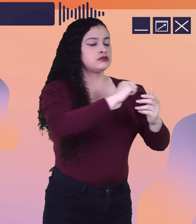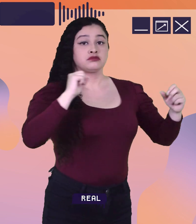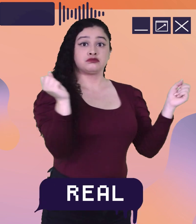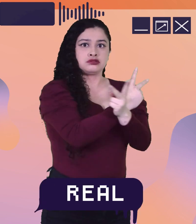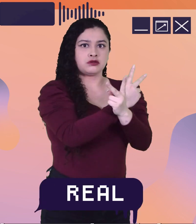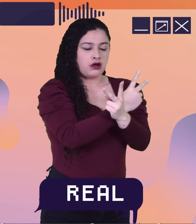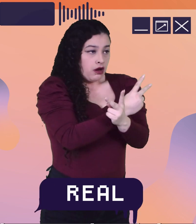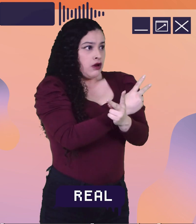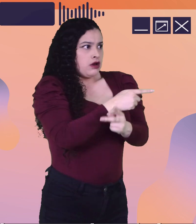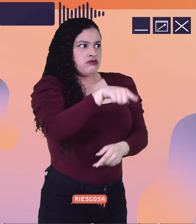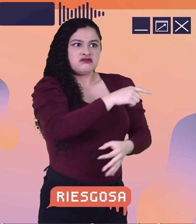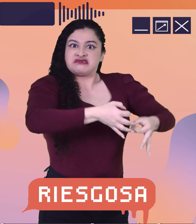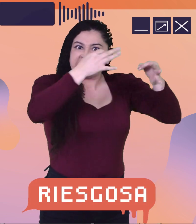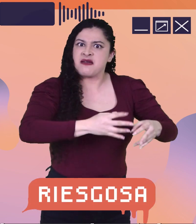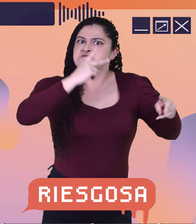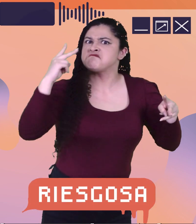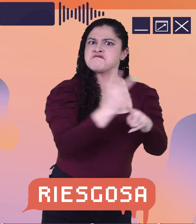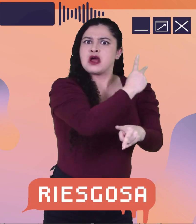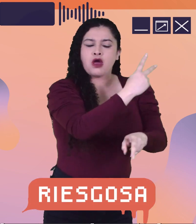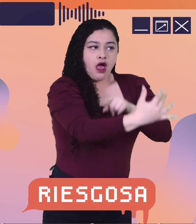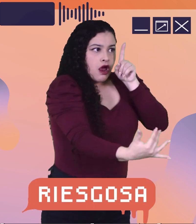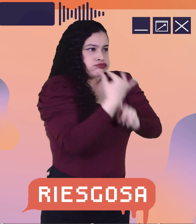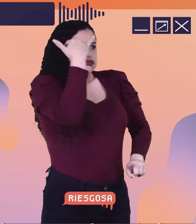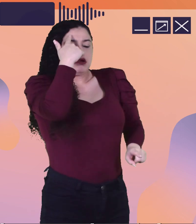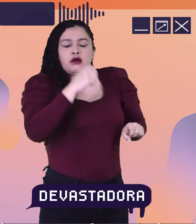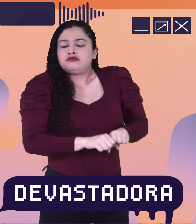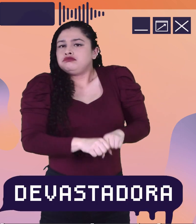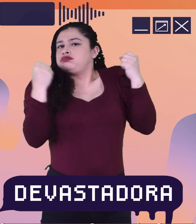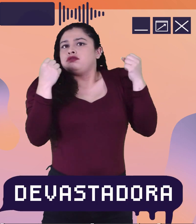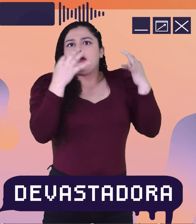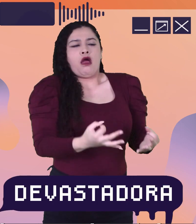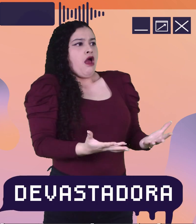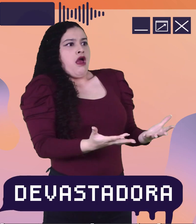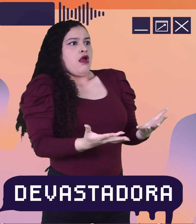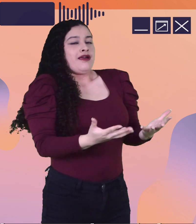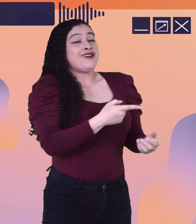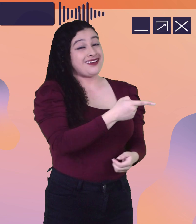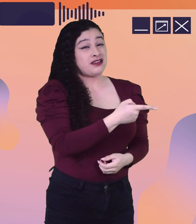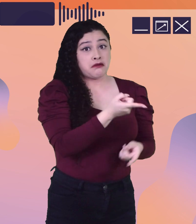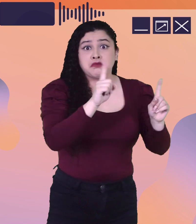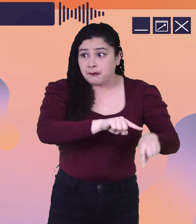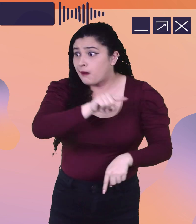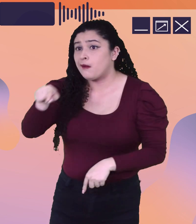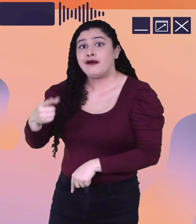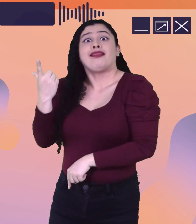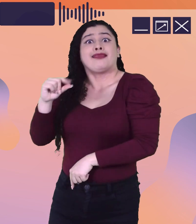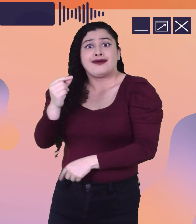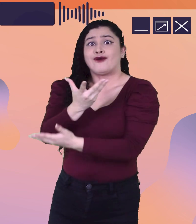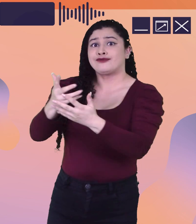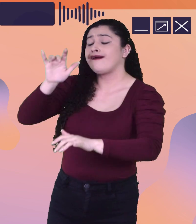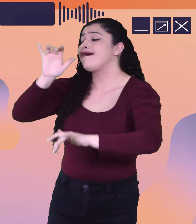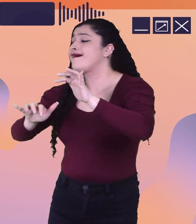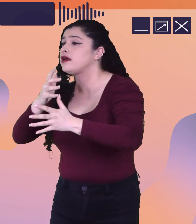real, riesgosa y devastadora como las violencias que se ejercen de forma presencial.